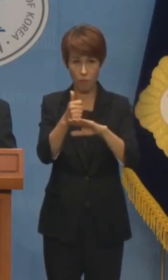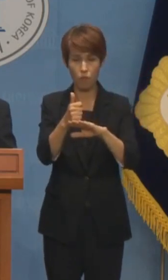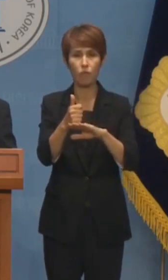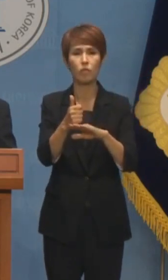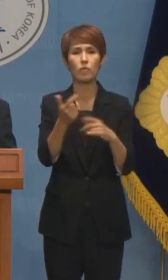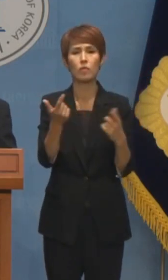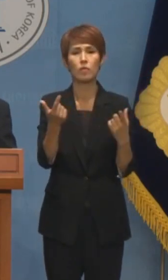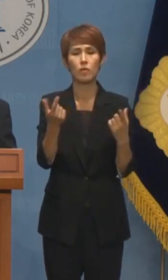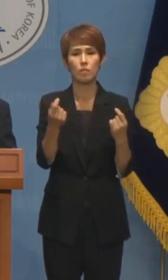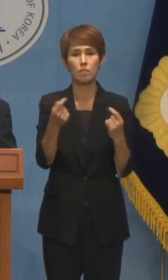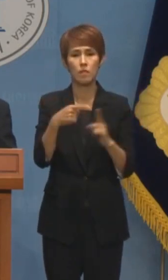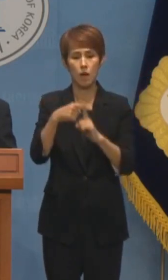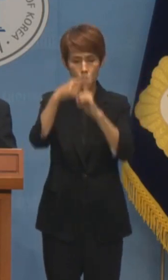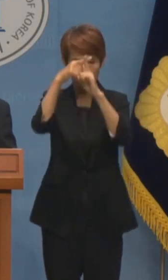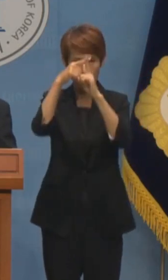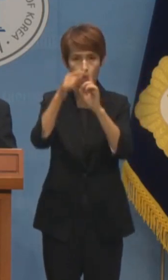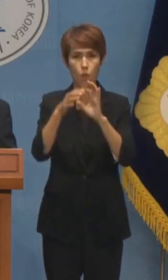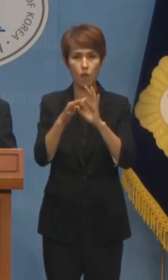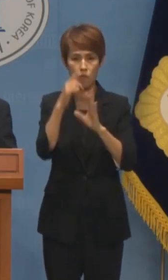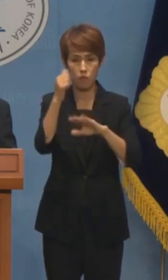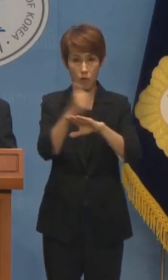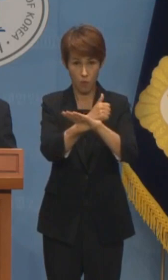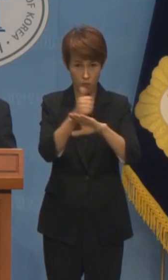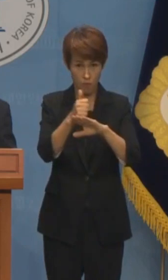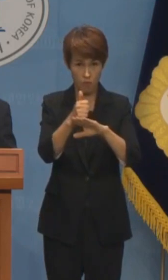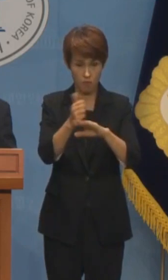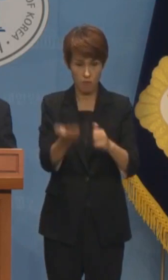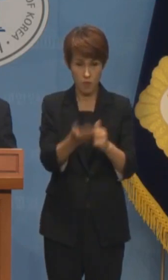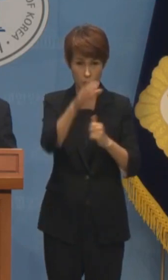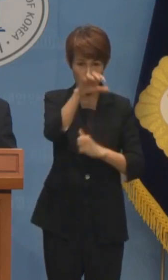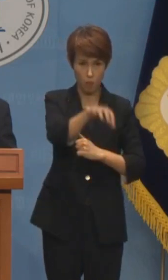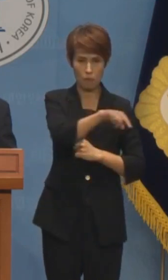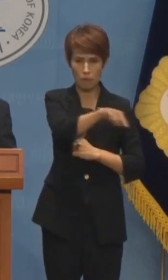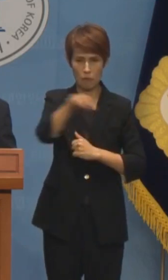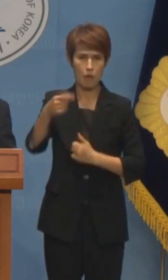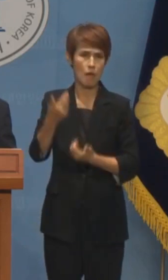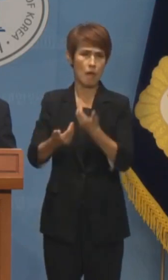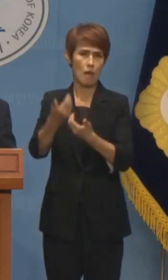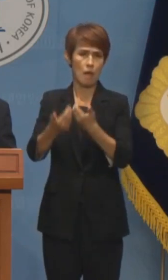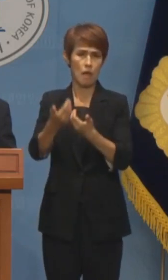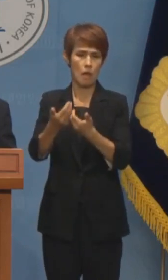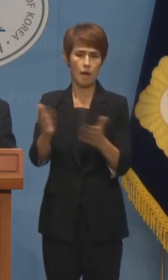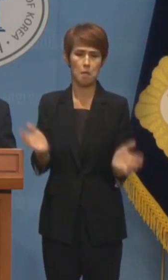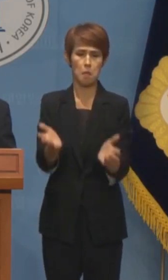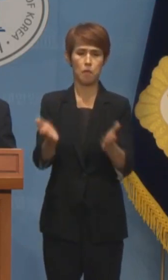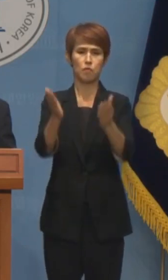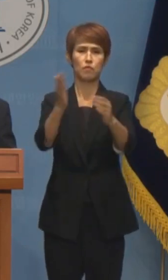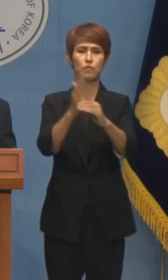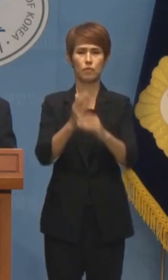간호조무사 양성기관들의 반발을 유도하며 대립과 갈등을 조장하고 있습니다.